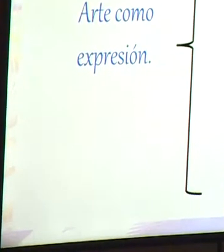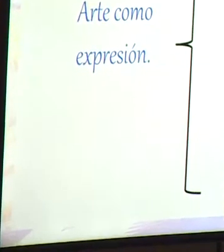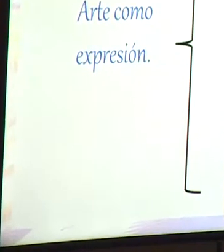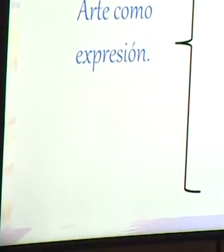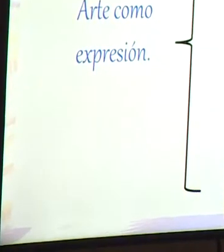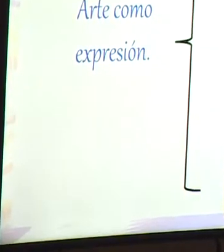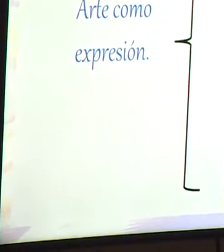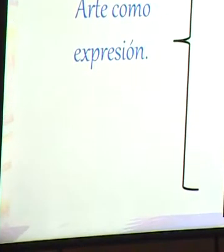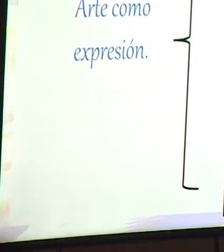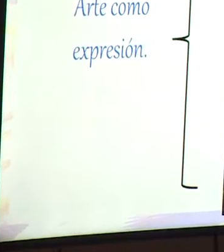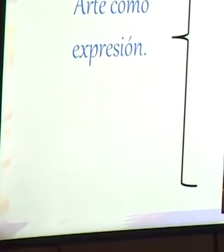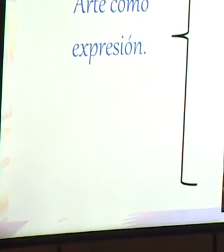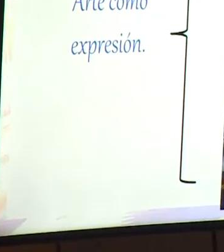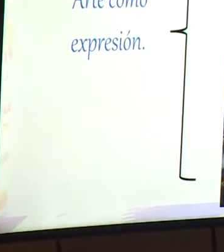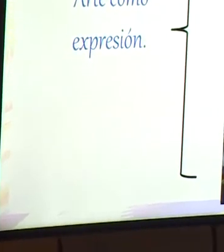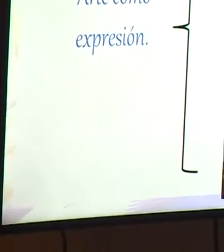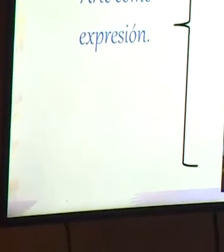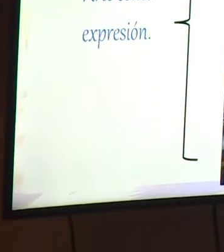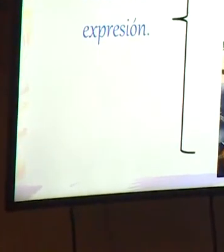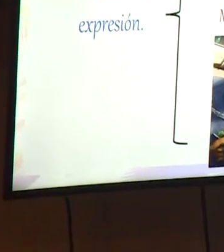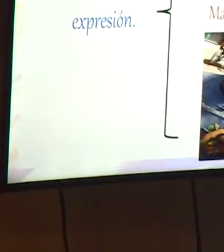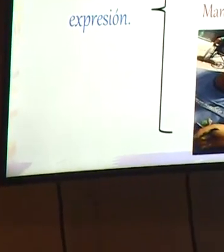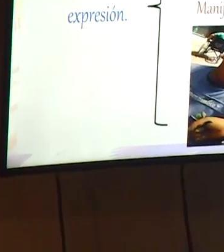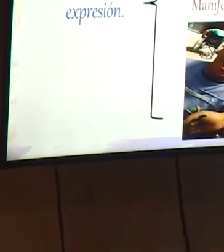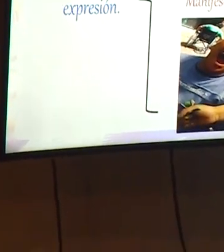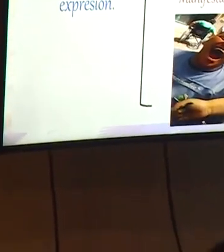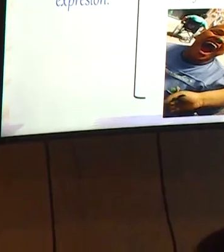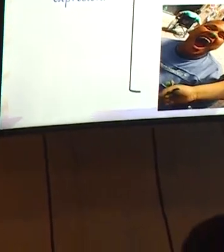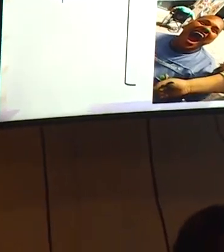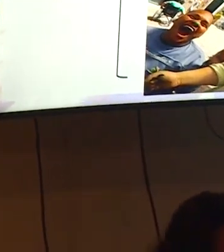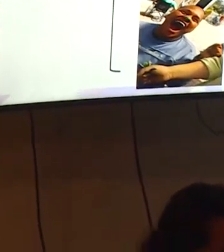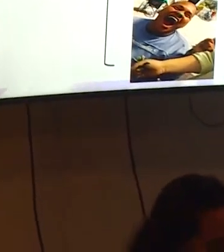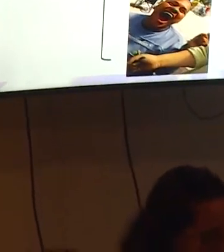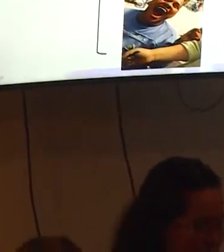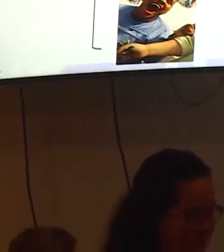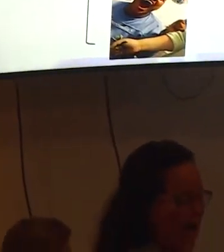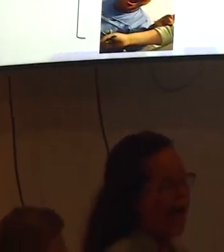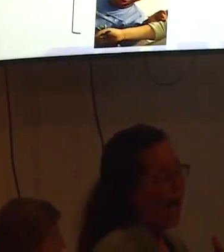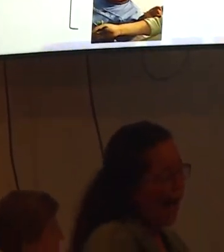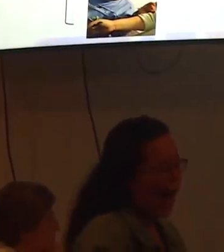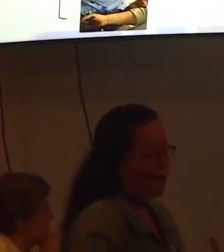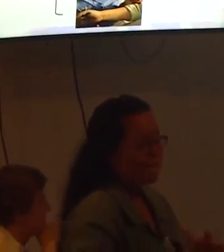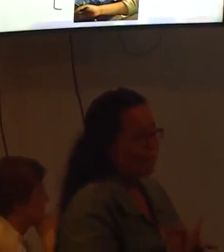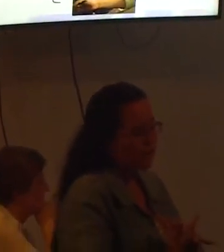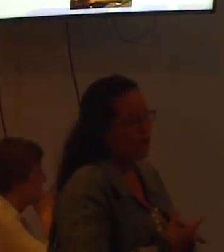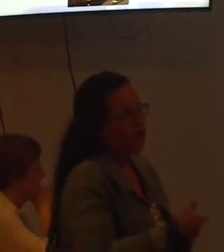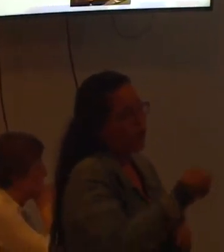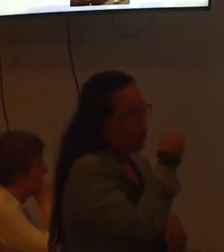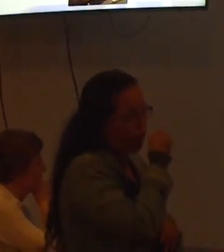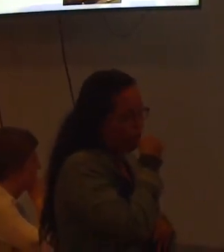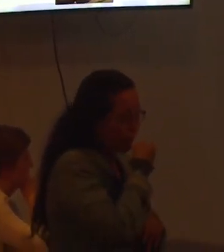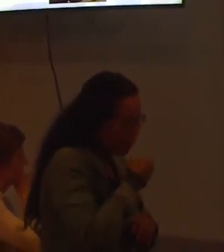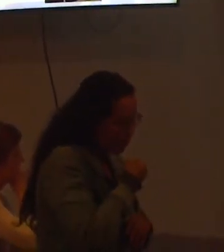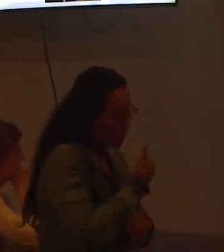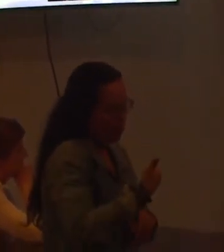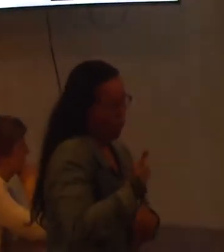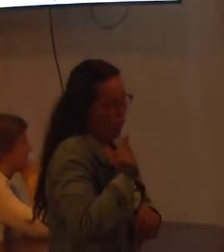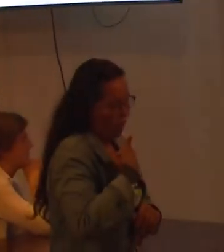¿Cómo emergen esas subcategorías? Emergen a partir del proceso que se vivió con los jóvenes, adultos y adultos mayores de Fundir y